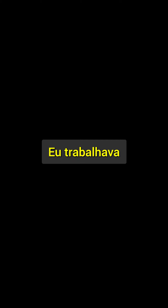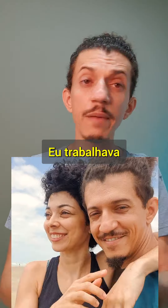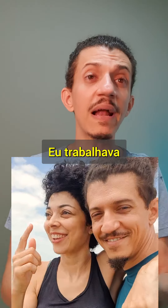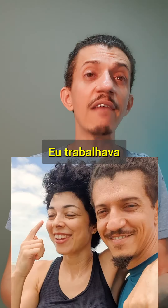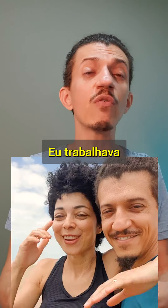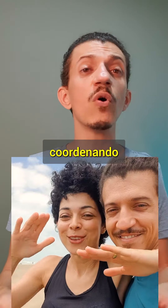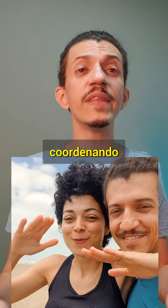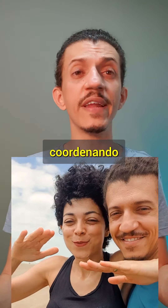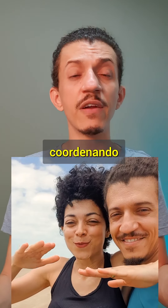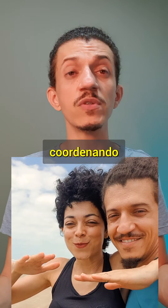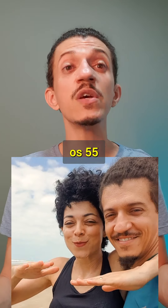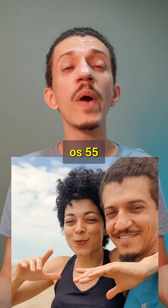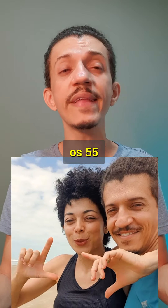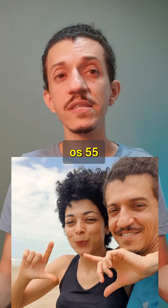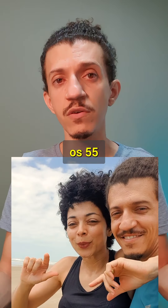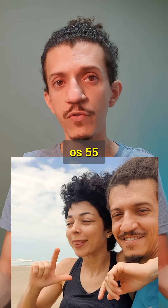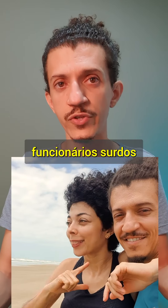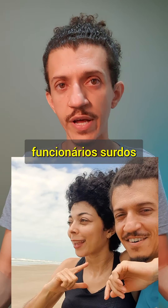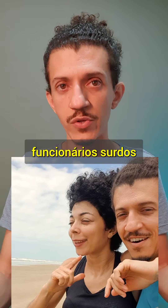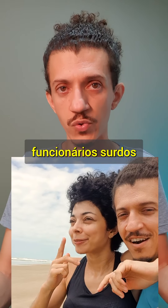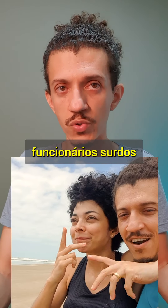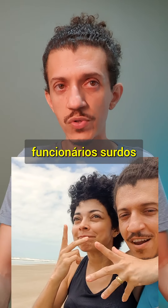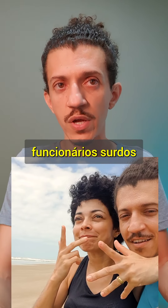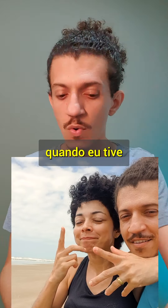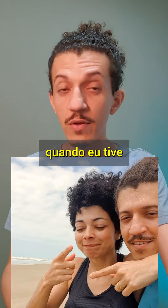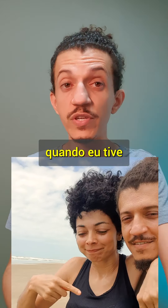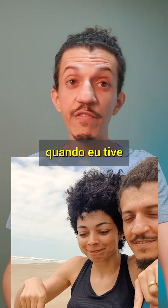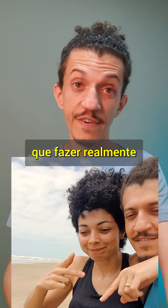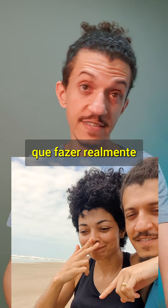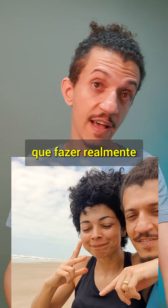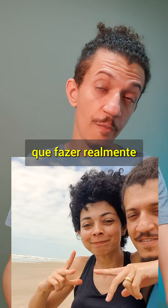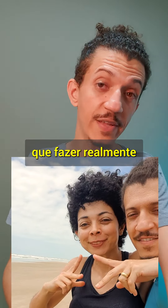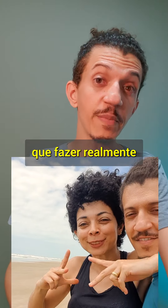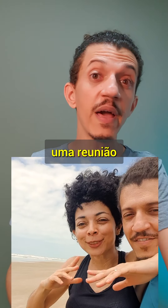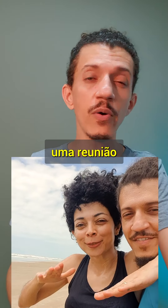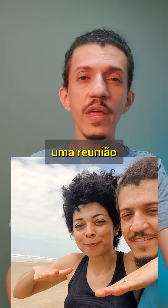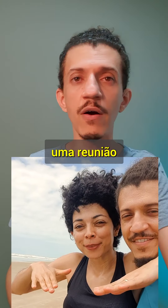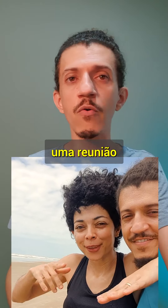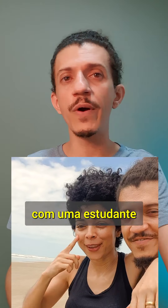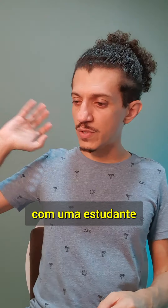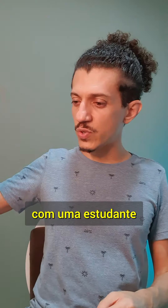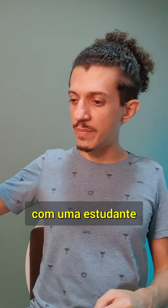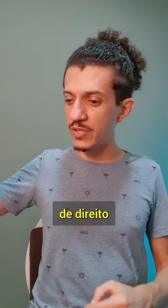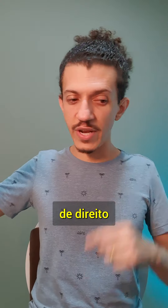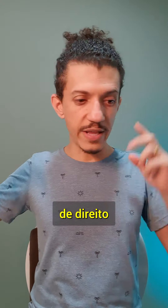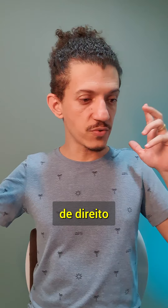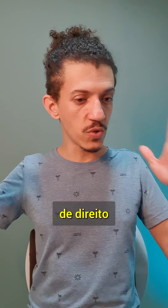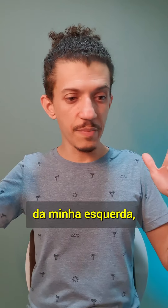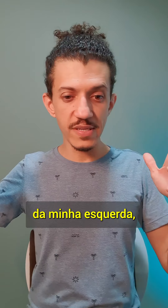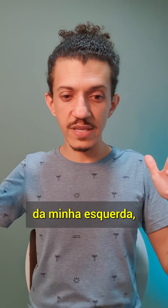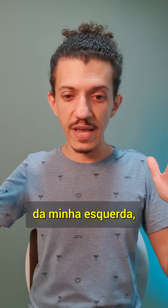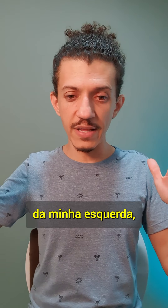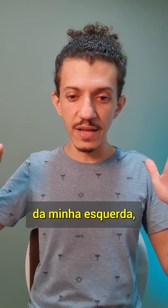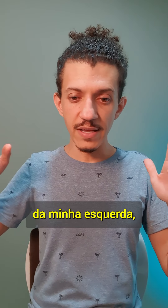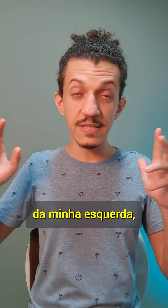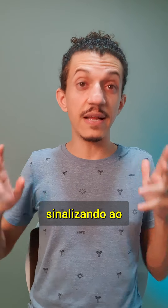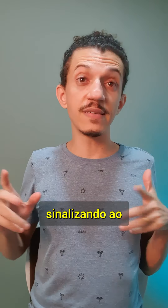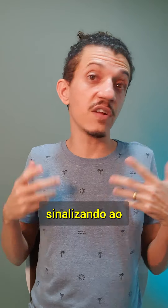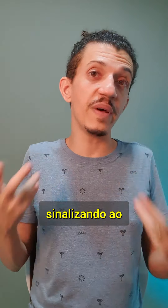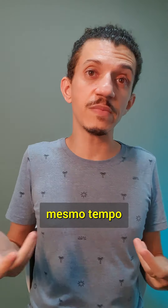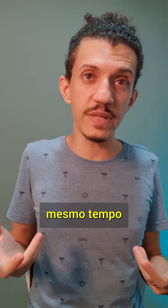Eu trabalhava coordenando 55 funcionários surdos, quando eu tive que fazer realmente uma reunião, tinha uma surda à direita, uma surda à minha esquerda, sinalizando ao mesmo